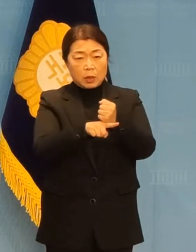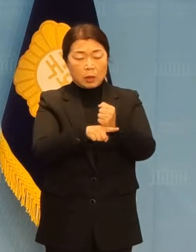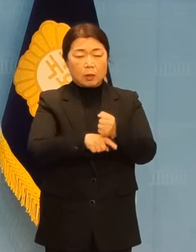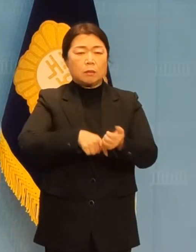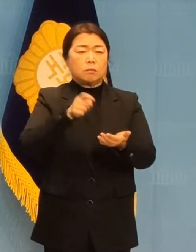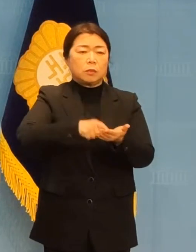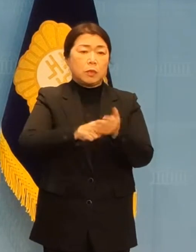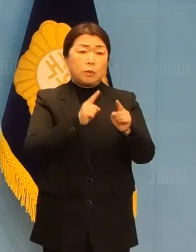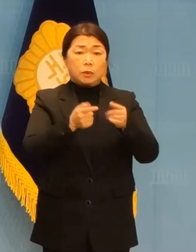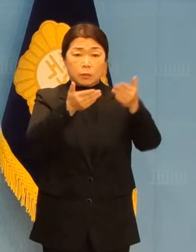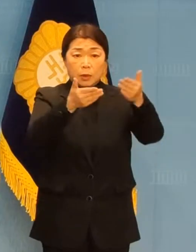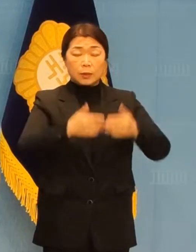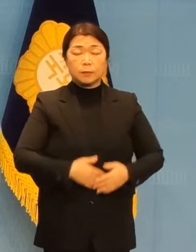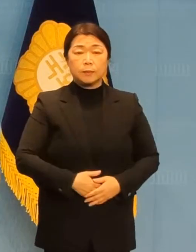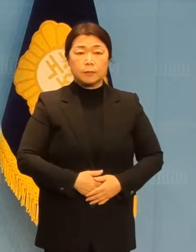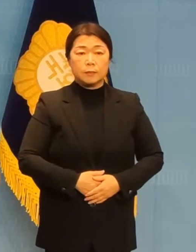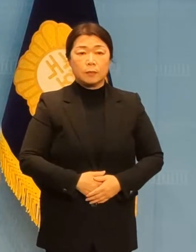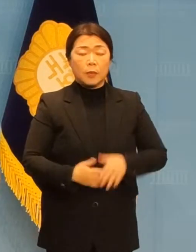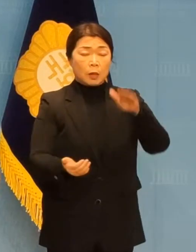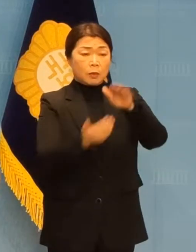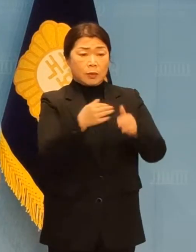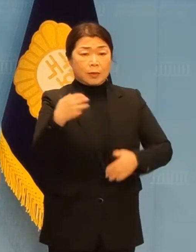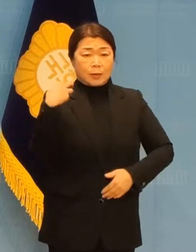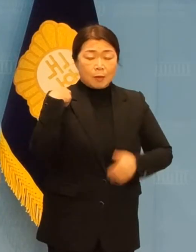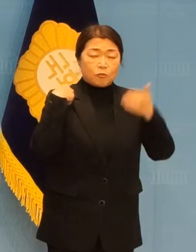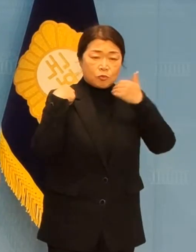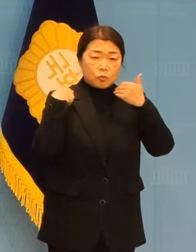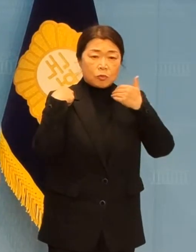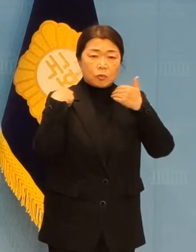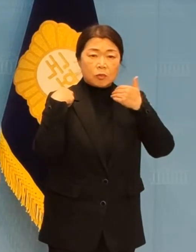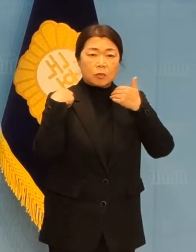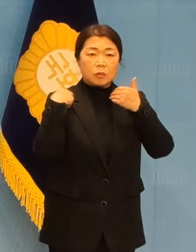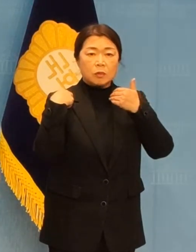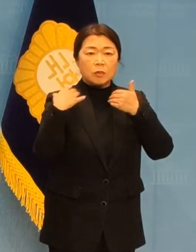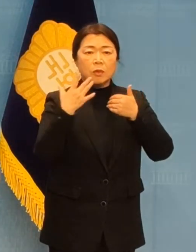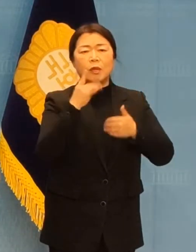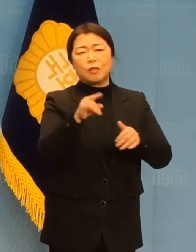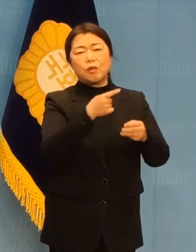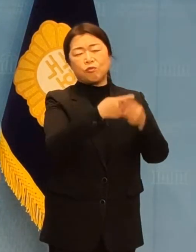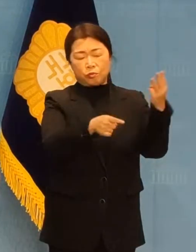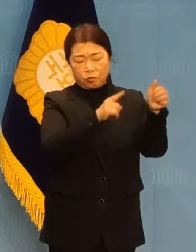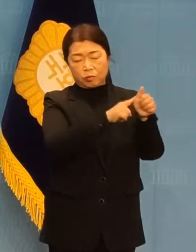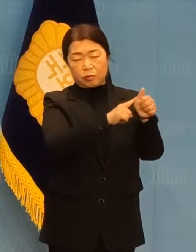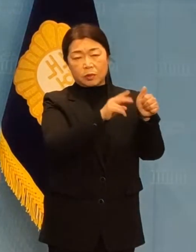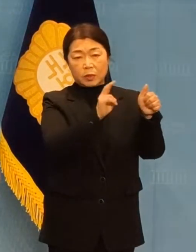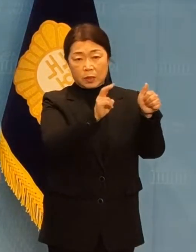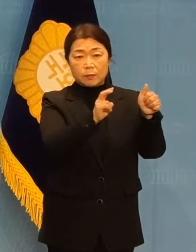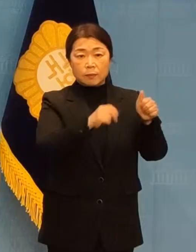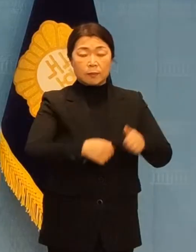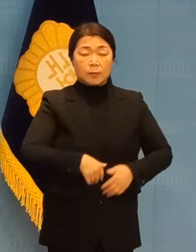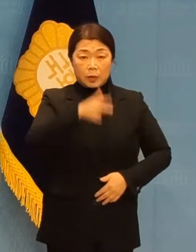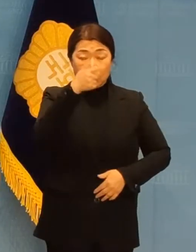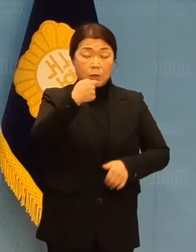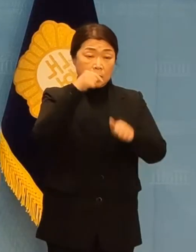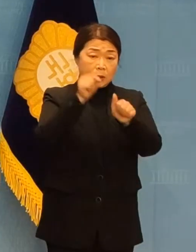최고 책임자 당연히 윤석열, 그리고 경찰의